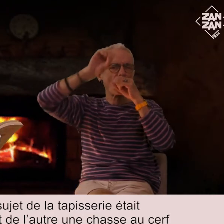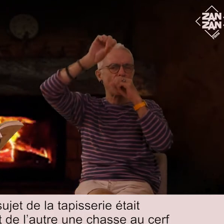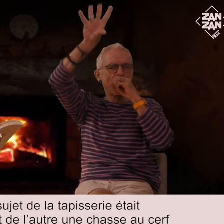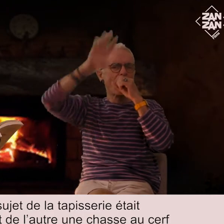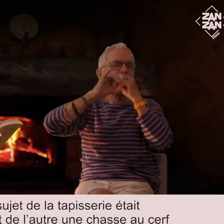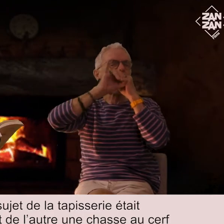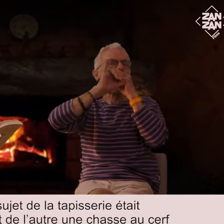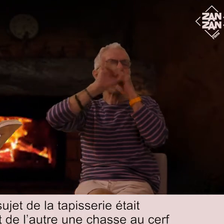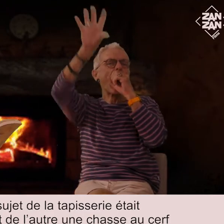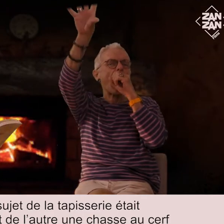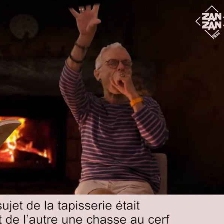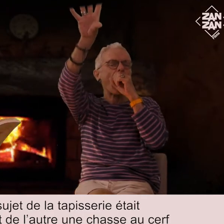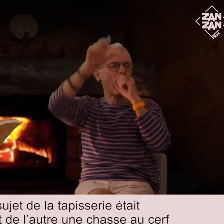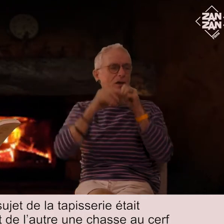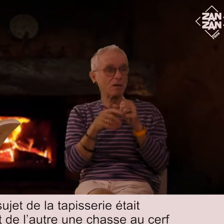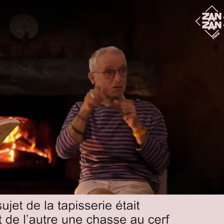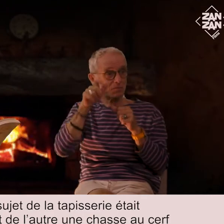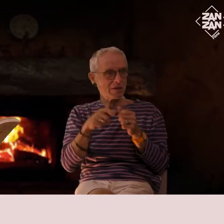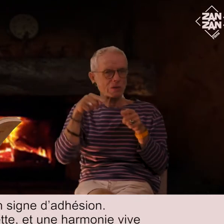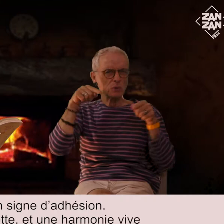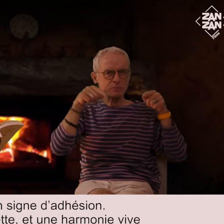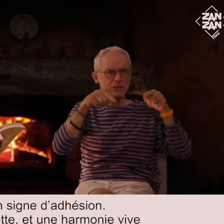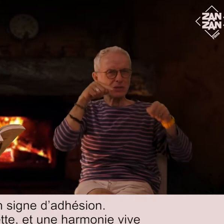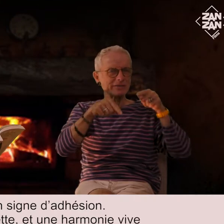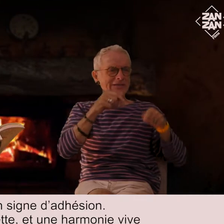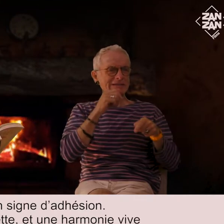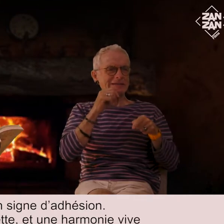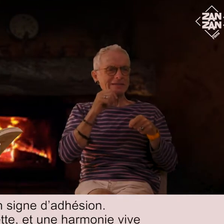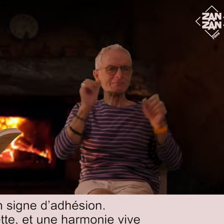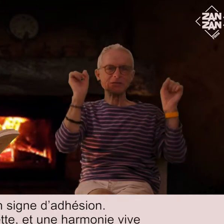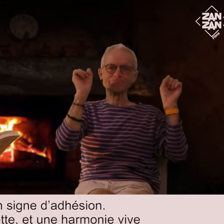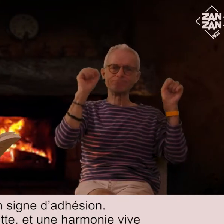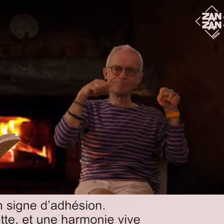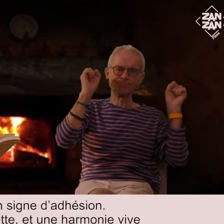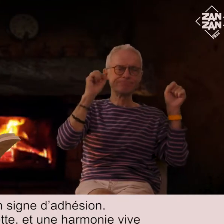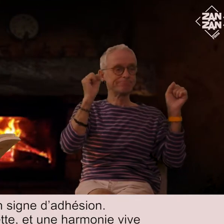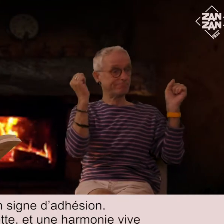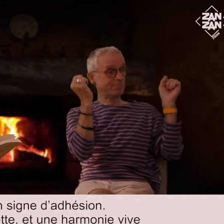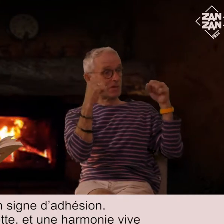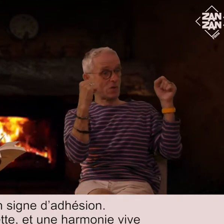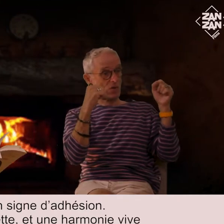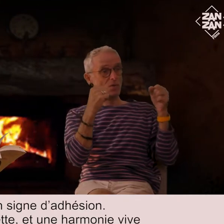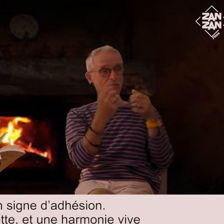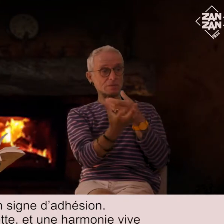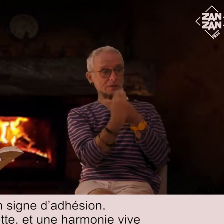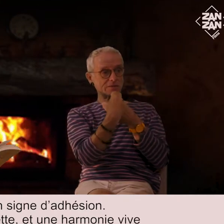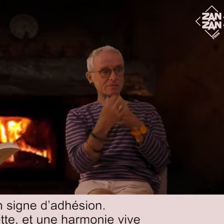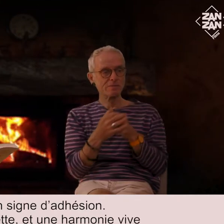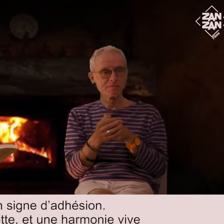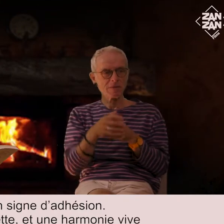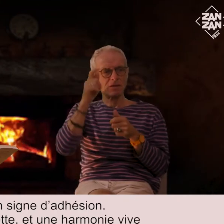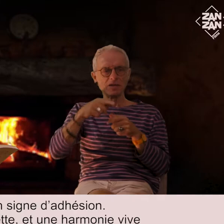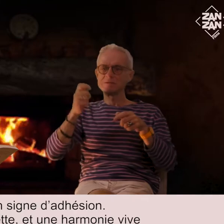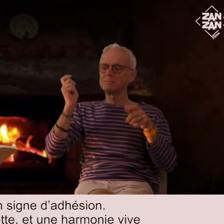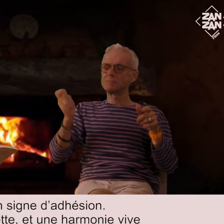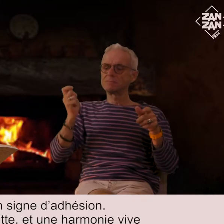piqueurs et les musiciens qui jusque-là n'avaient fait aucun geste inclinèrent la tête en signe d'adhésion. Le maestro